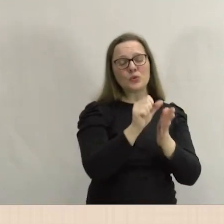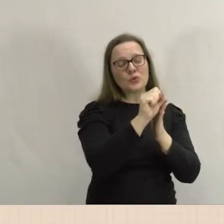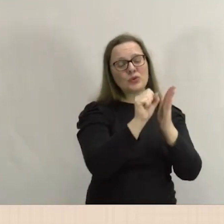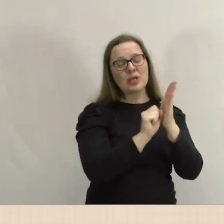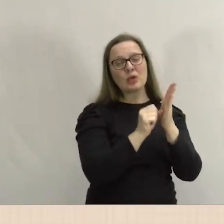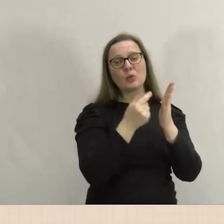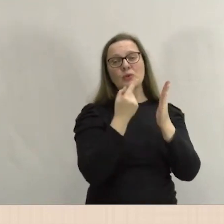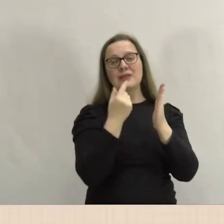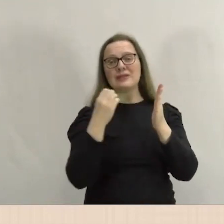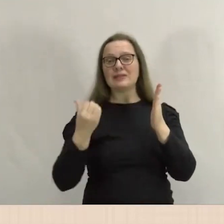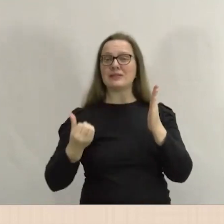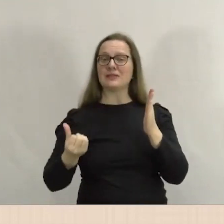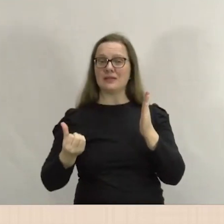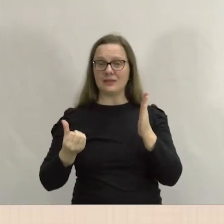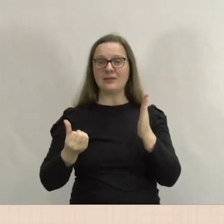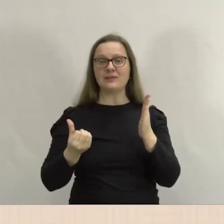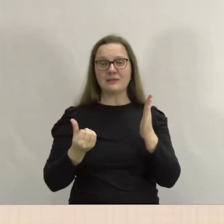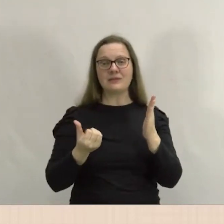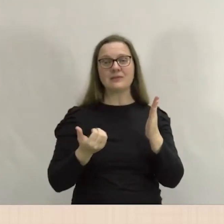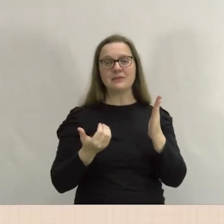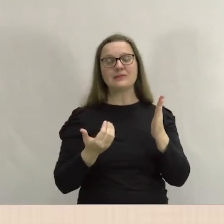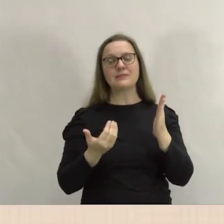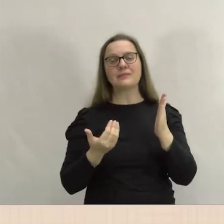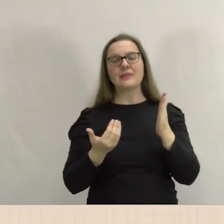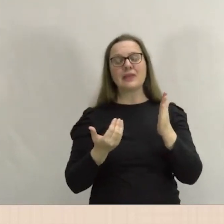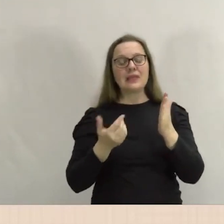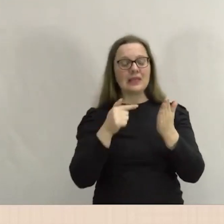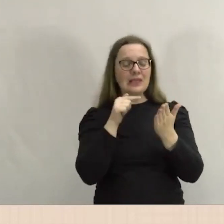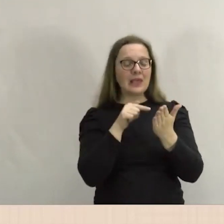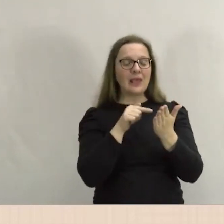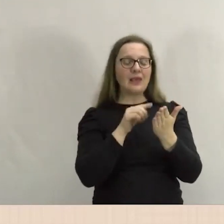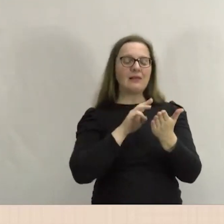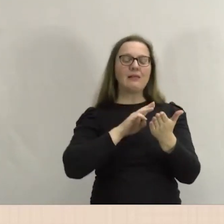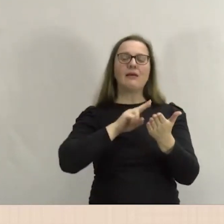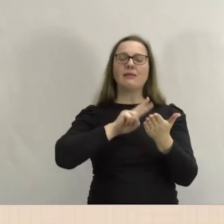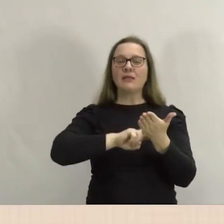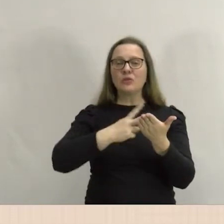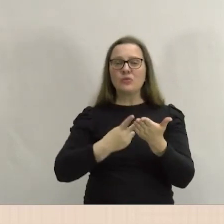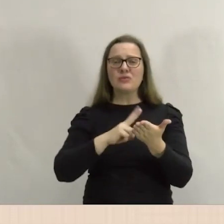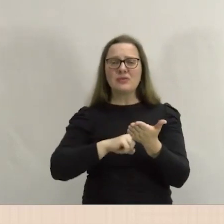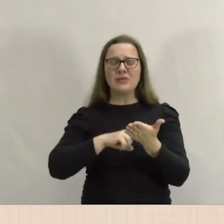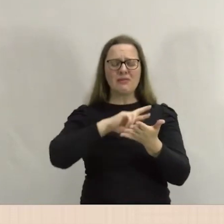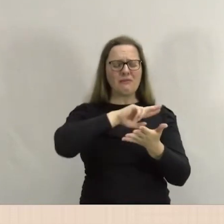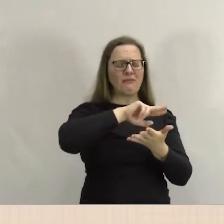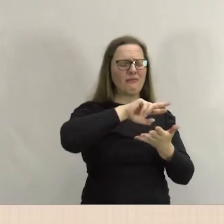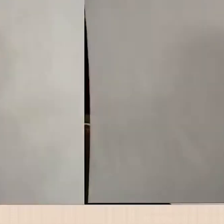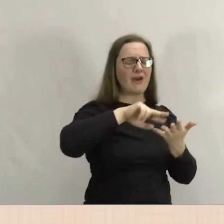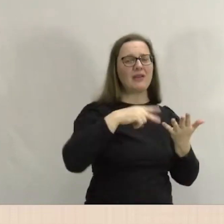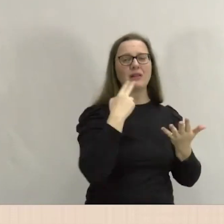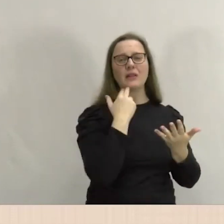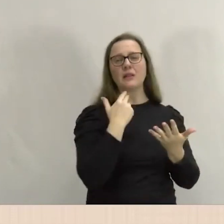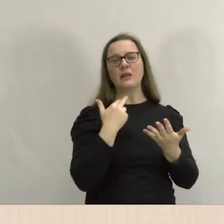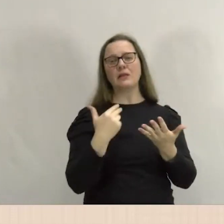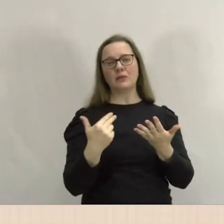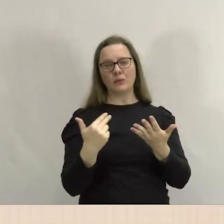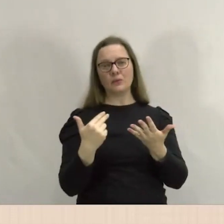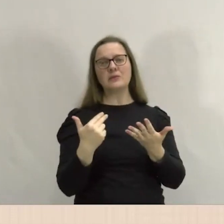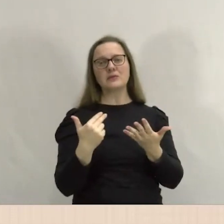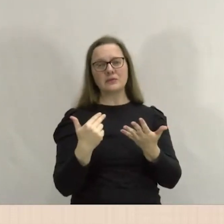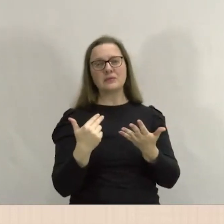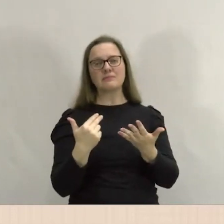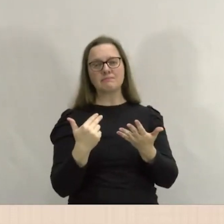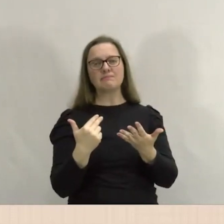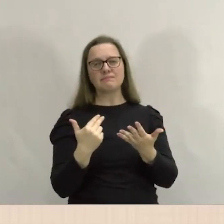e a Bíblia foi traduzida em várias línguas, vários idiomas, e muitas pessoas têm a Bíblia na mão há muito tempo